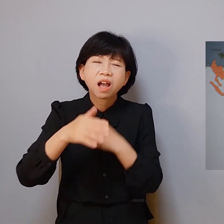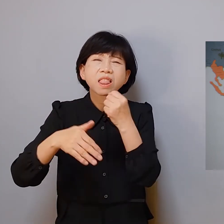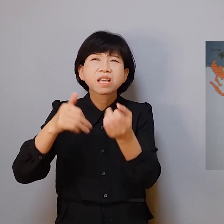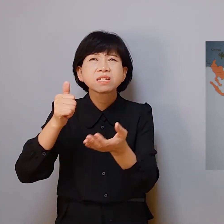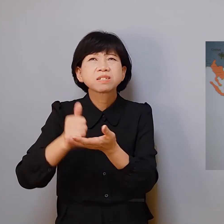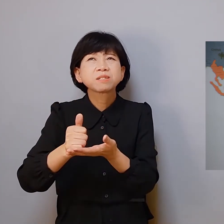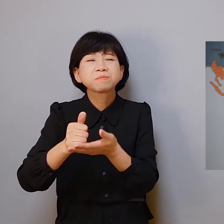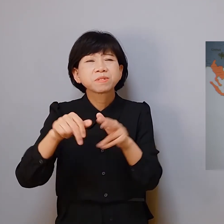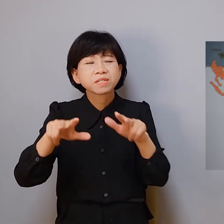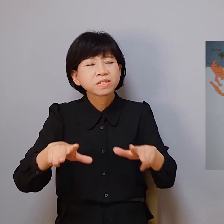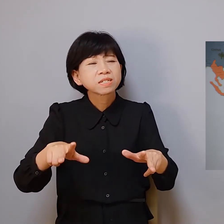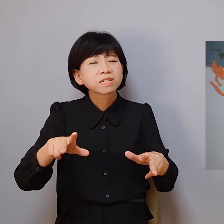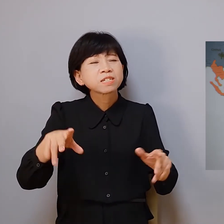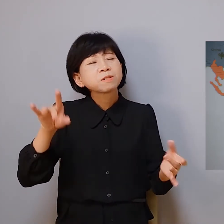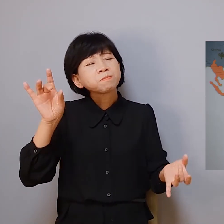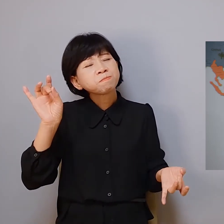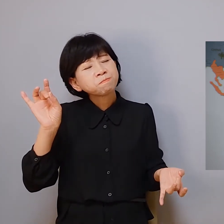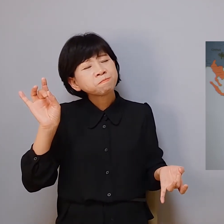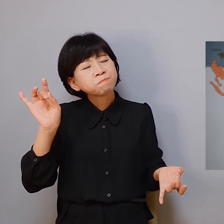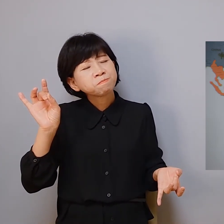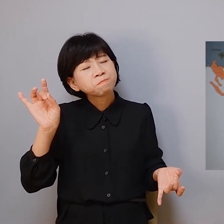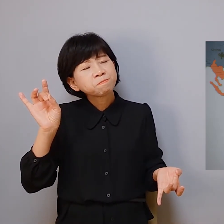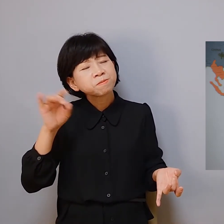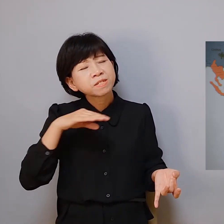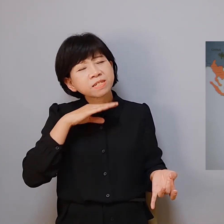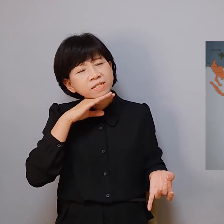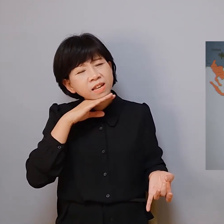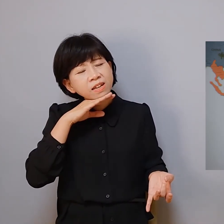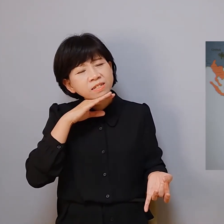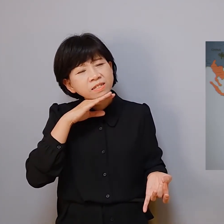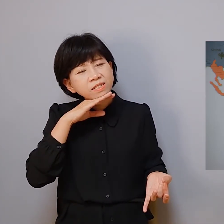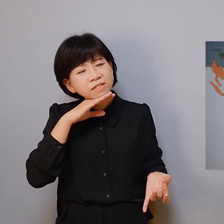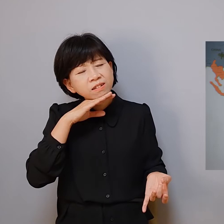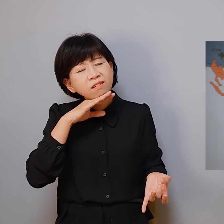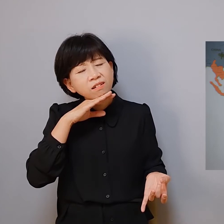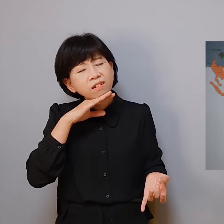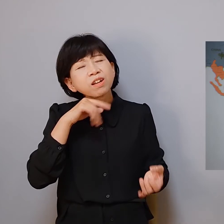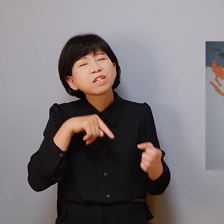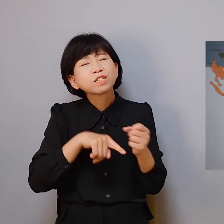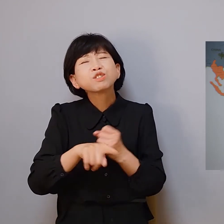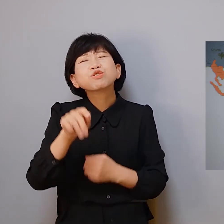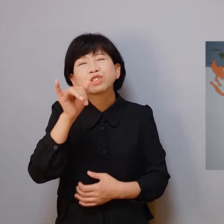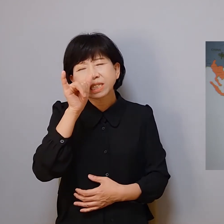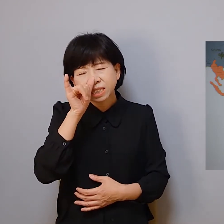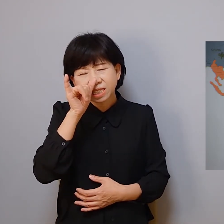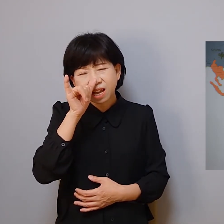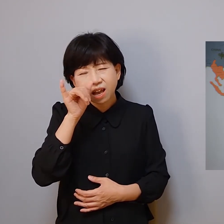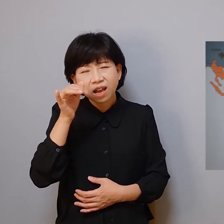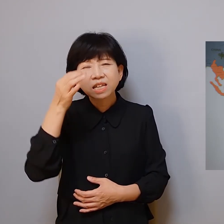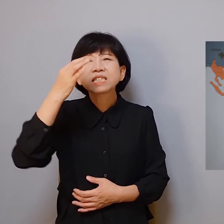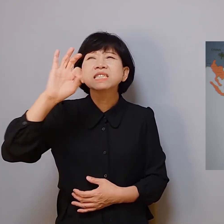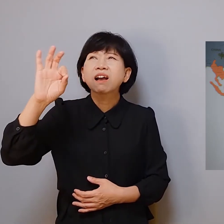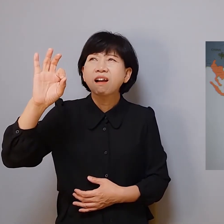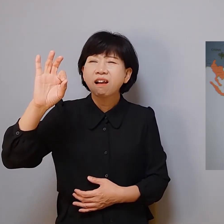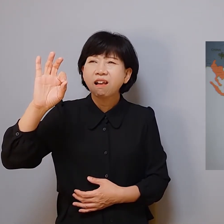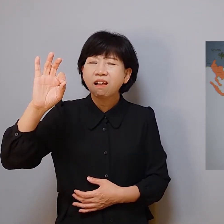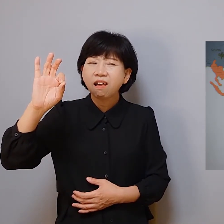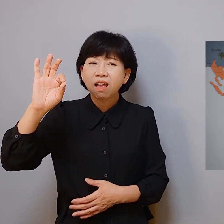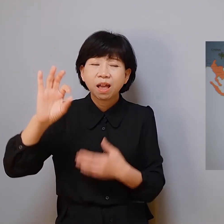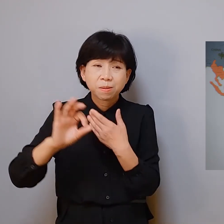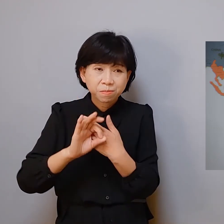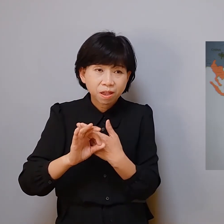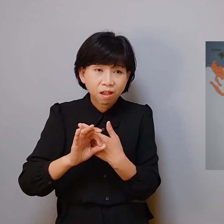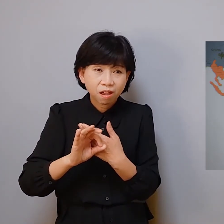이유가 있으실 거야 하고 이것을 인정하면 이게 나에게 축복으로 오는 줄